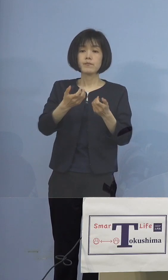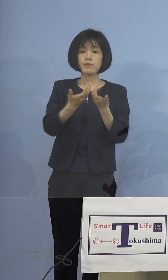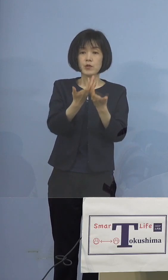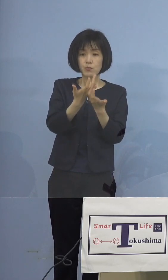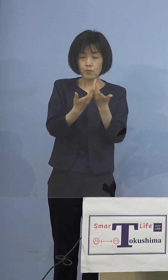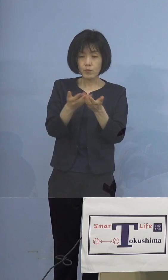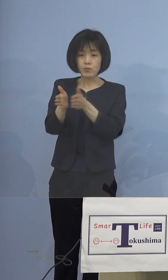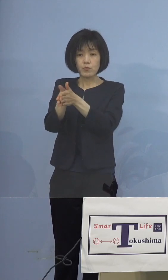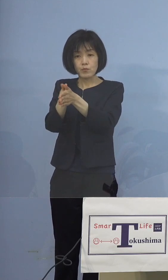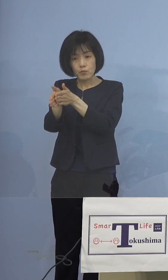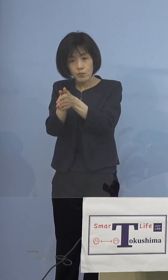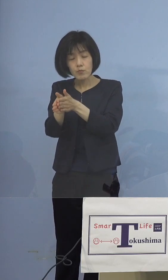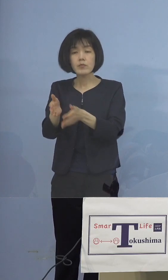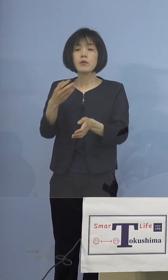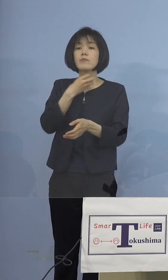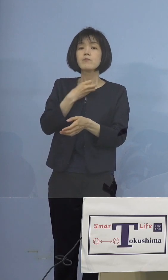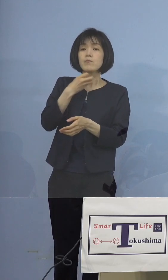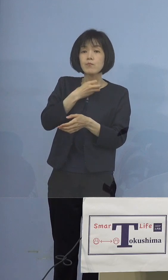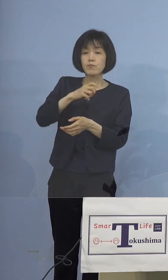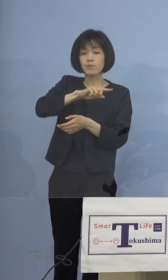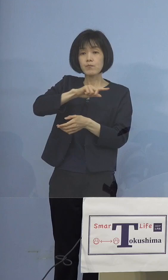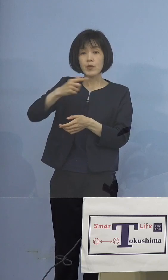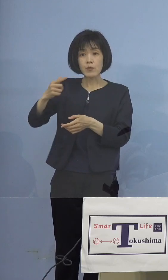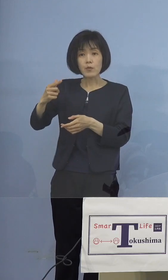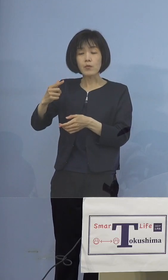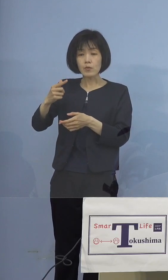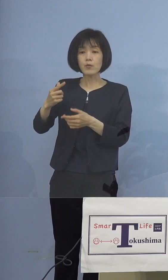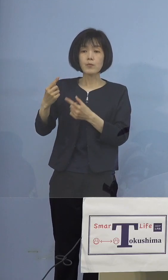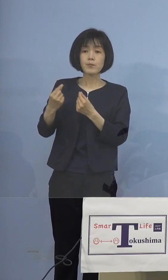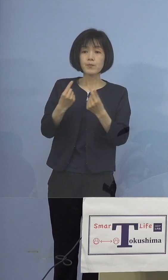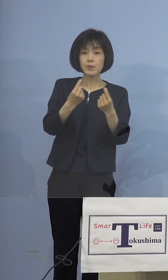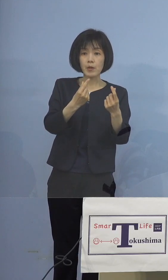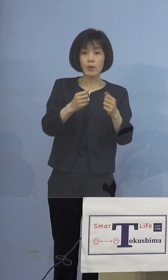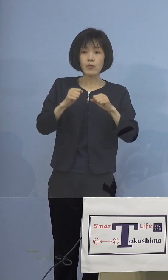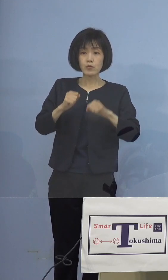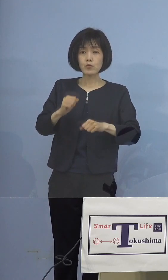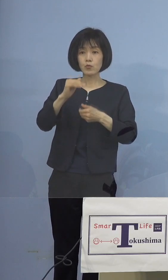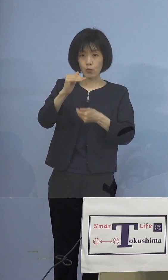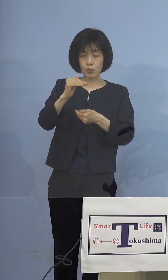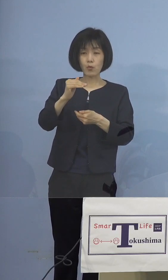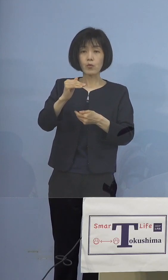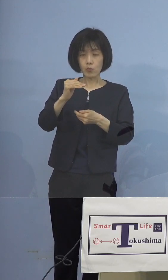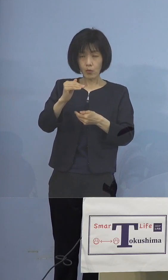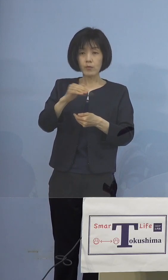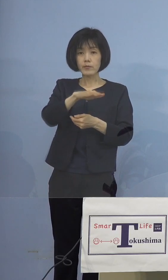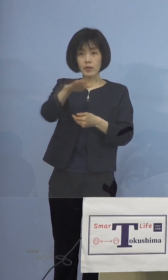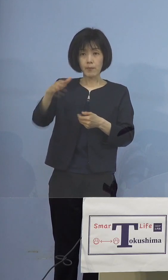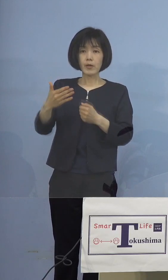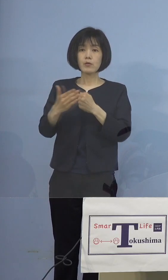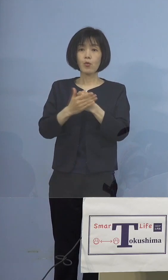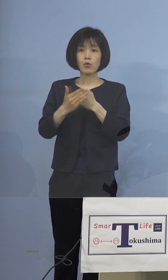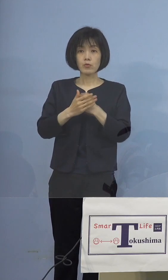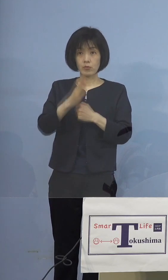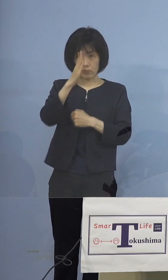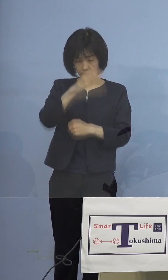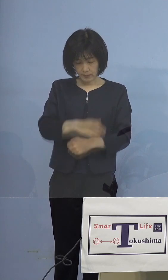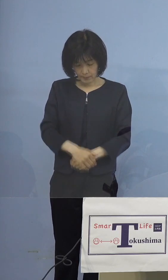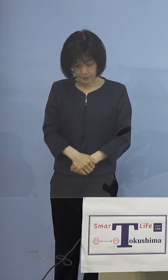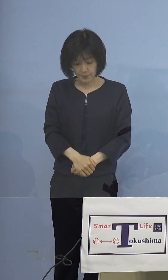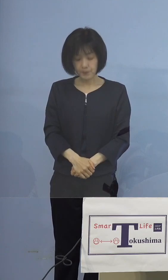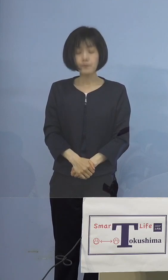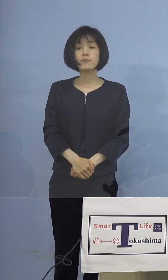基本的な感染防止対策を徹底いただくこと、以上の2点についてご協力をお願いいたします。